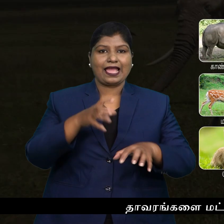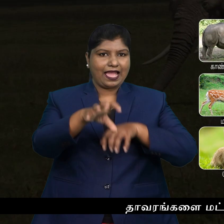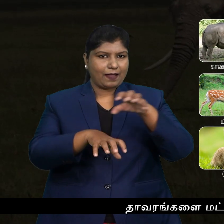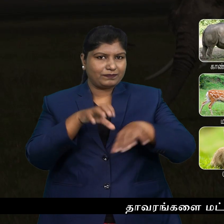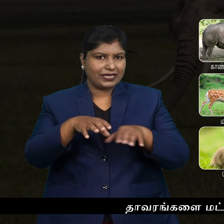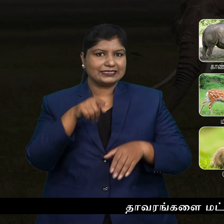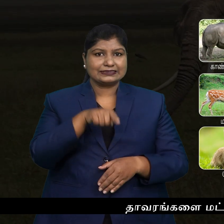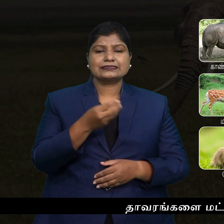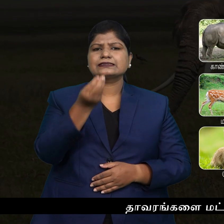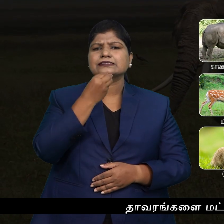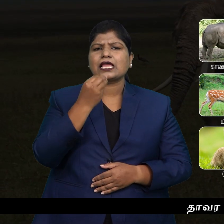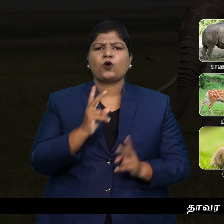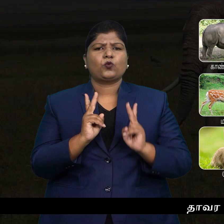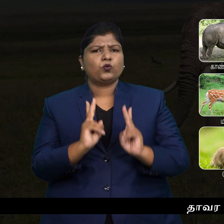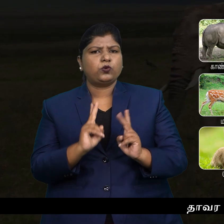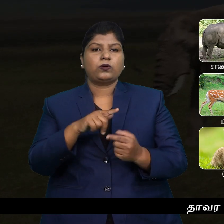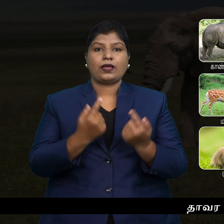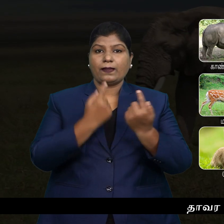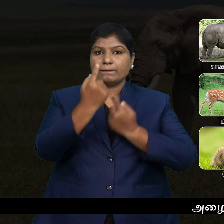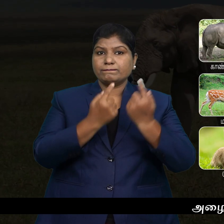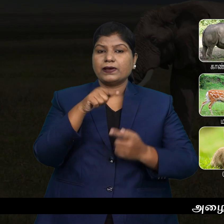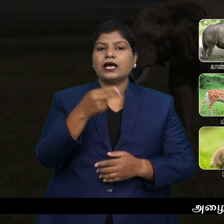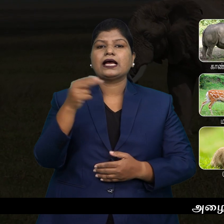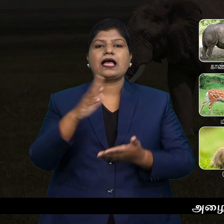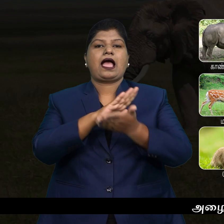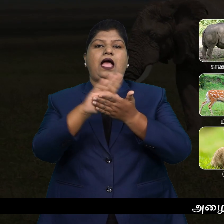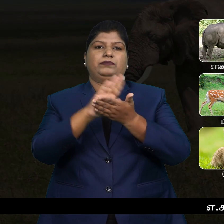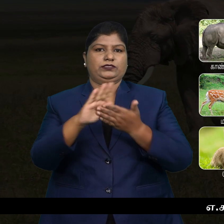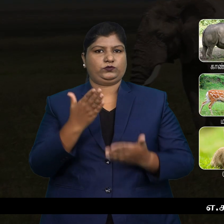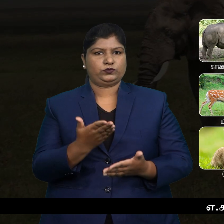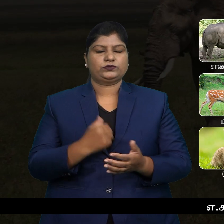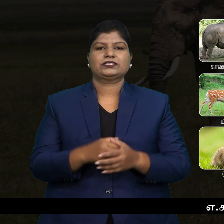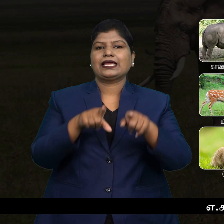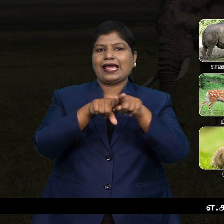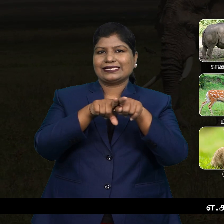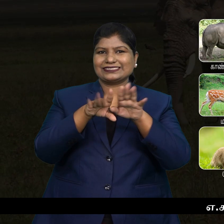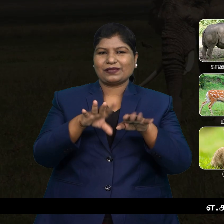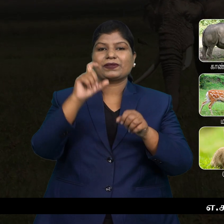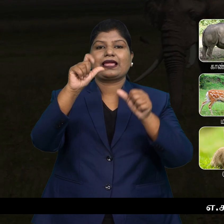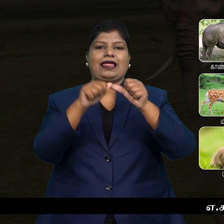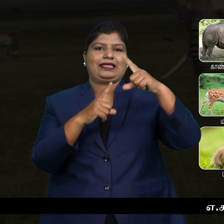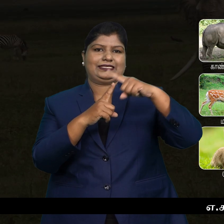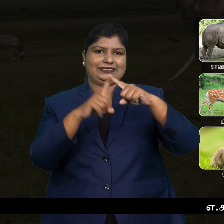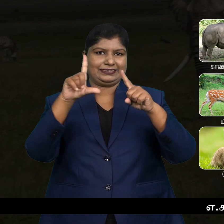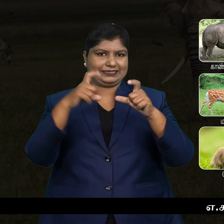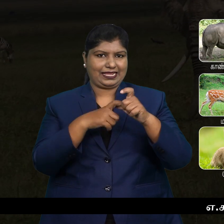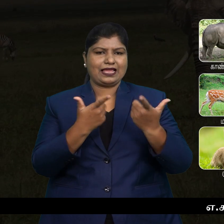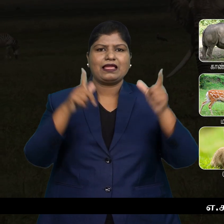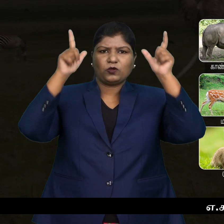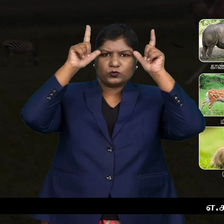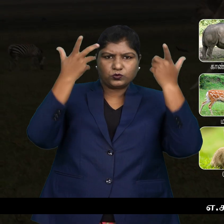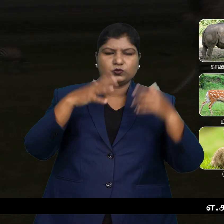தாவரங்களை மட்டுமே உண்ணும் விலங்குகள் தாவர உண்ணிகள் என்று அழைக்கப்படுகின்றன. எடுத்துக்காட்டு கால்நடை.